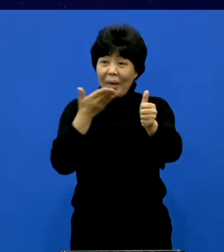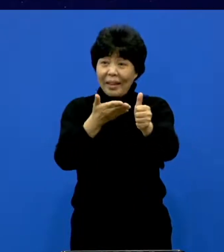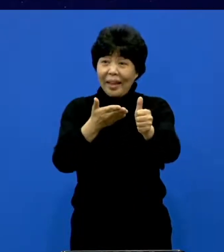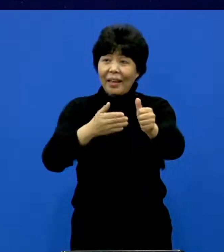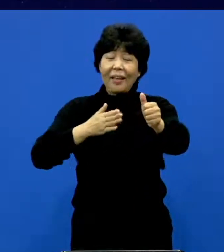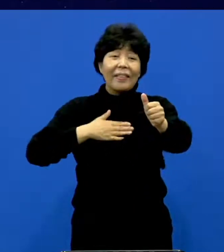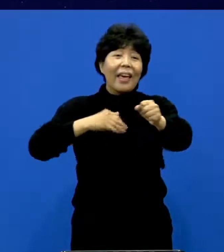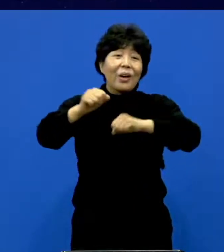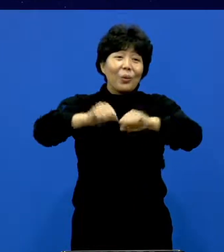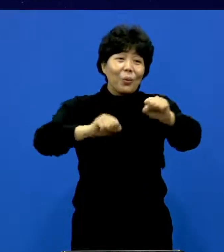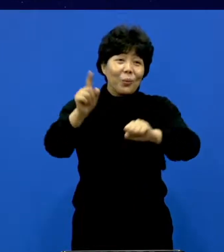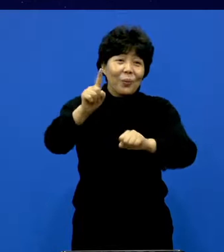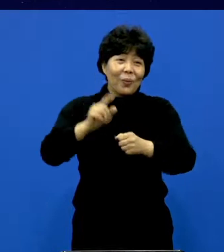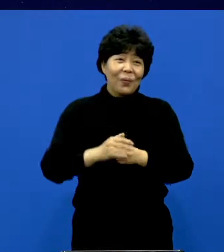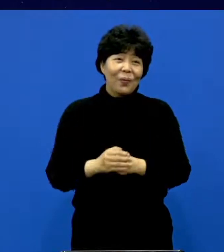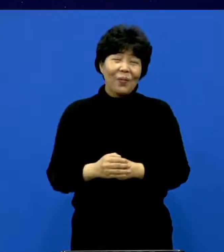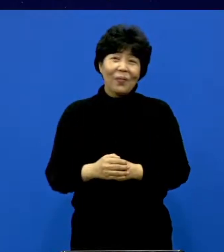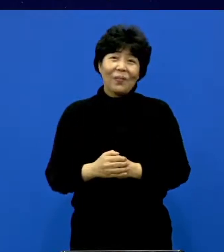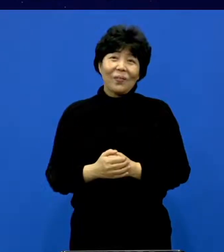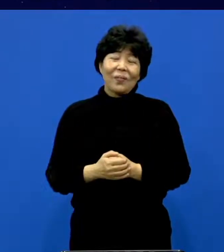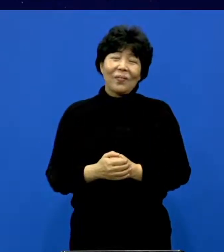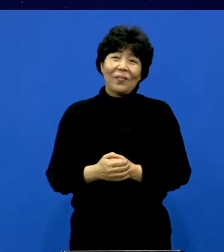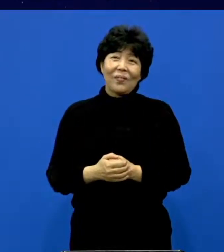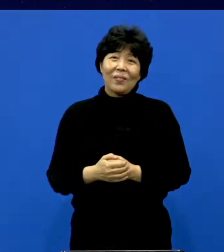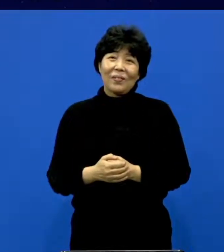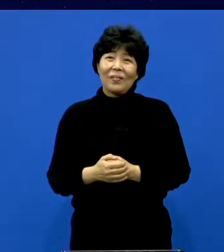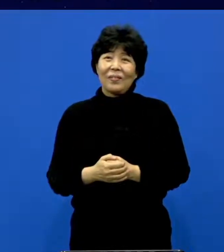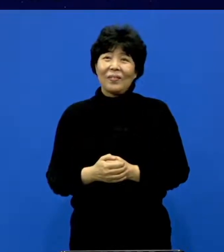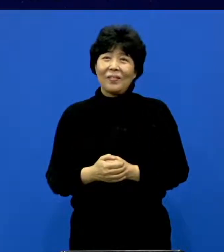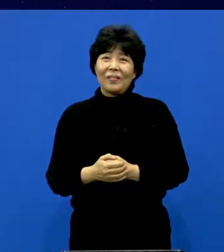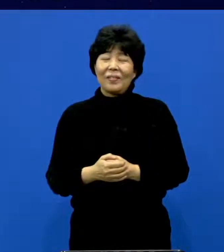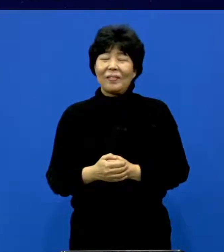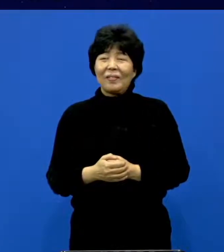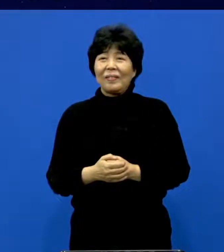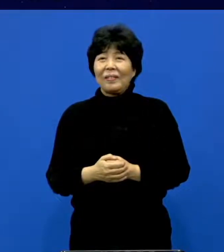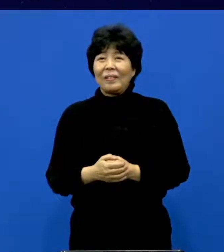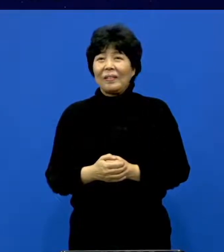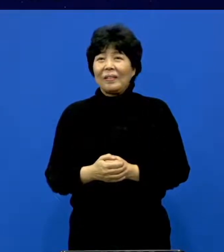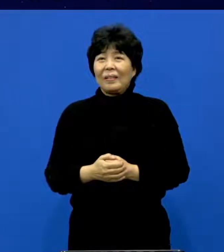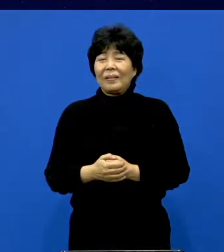여기서 베드로는 본능적인 리액트를 하지 말라는 거예요. 반응을 하지 말라는.